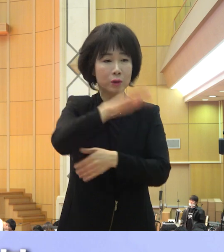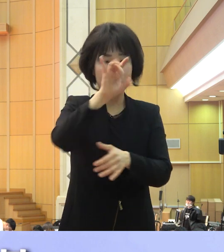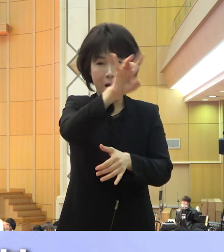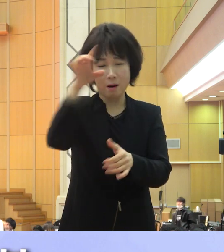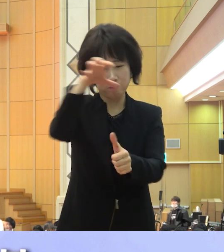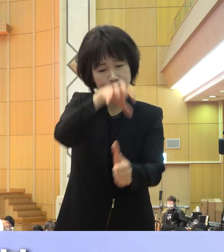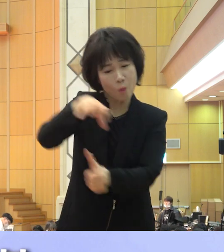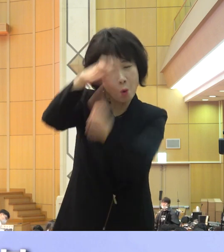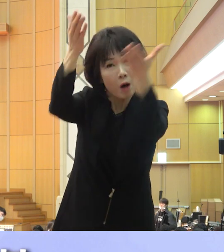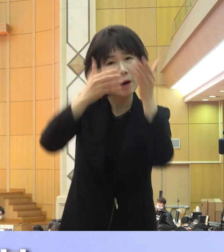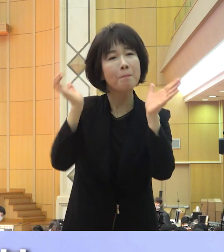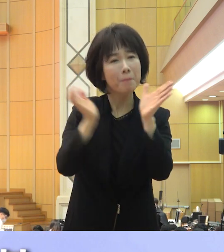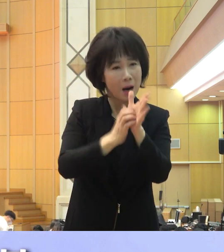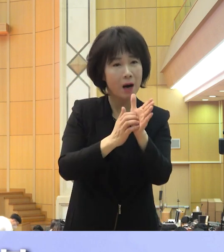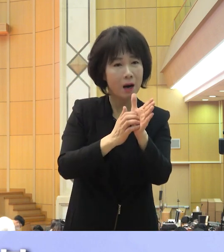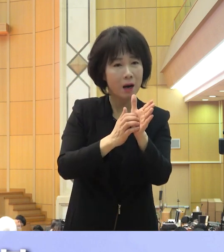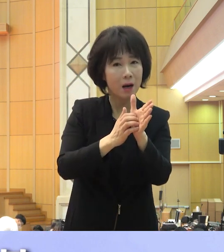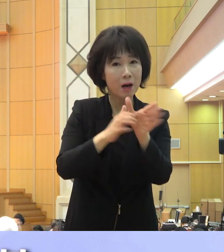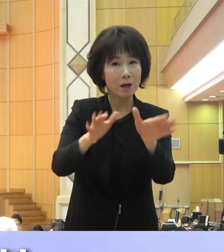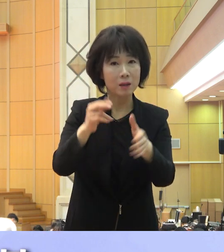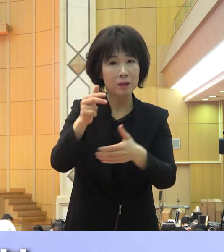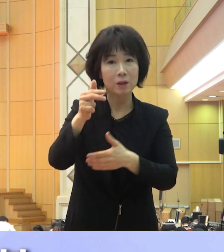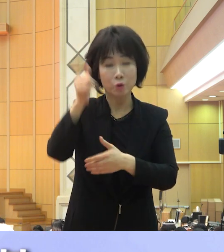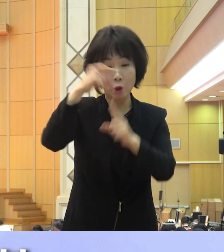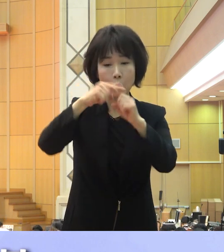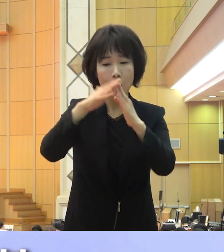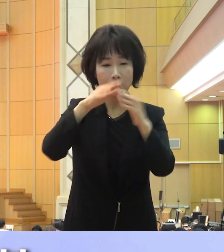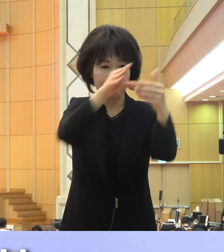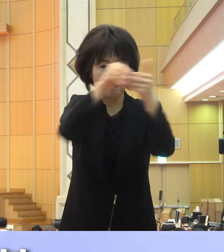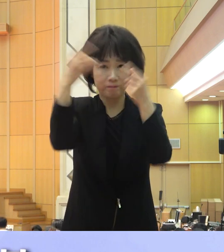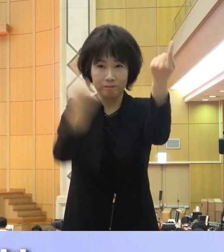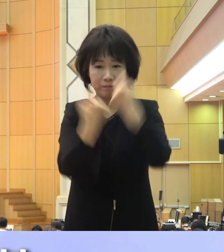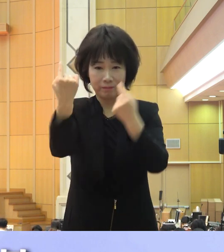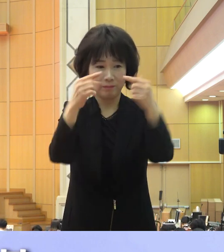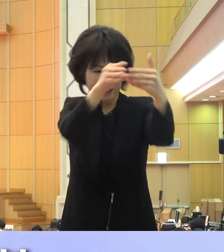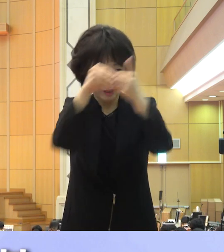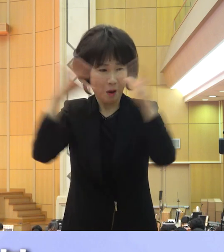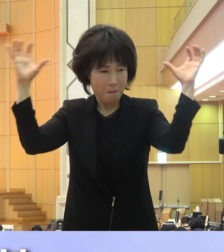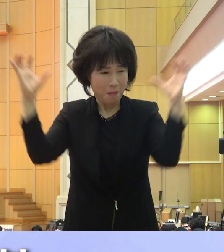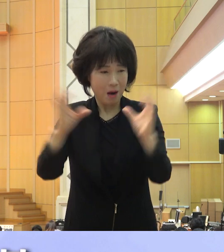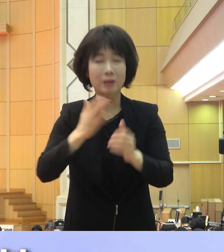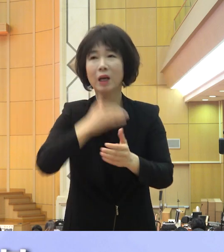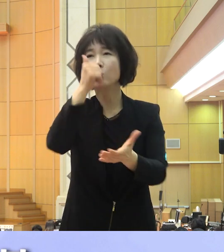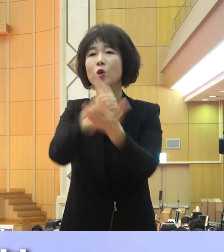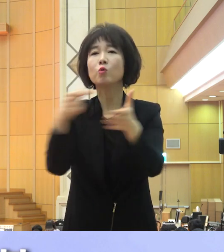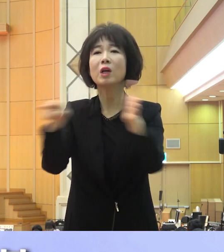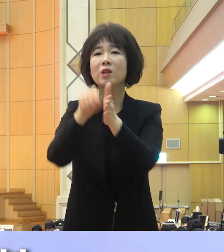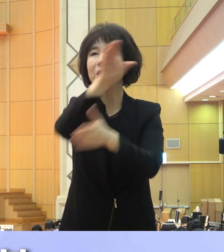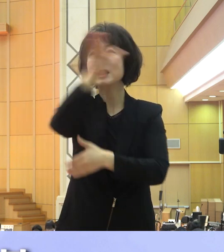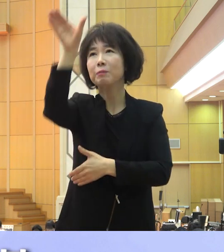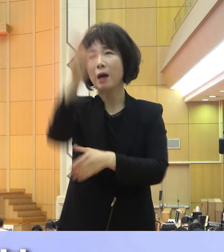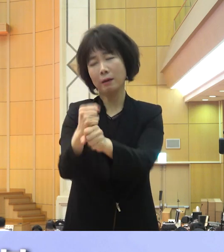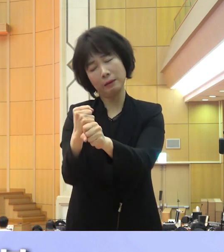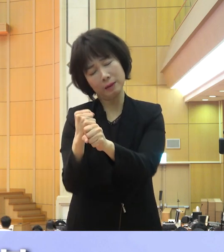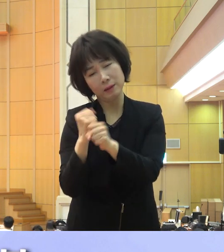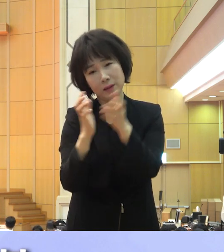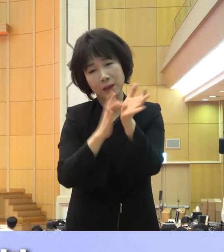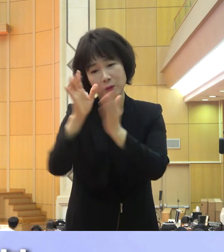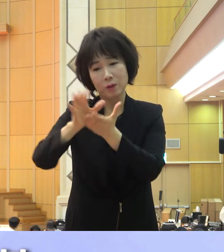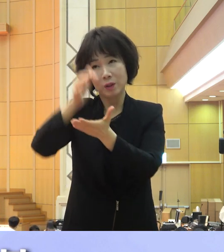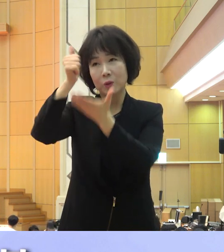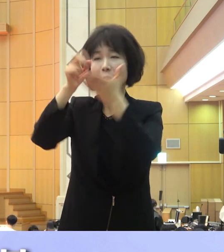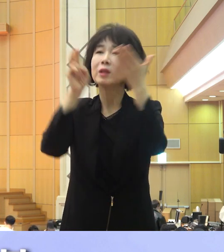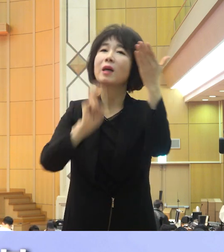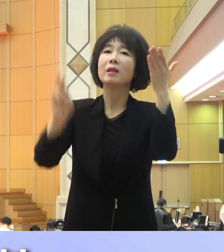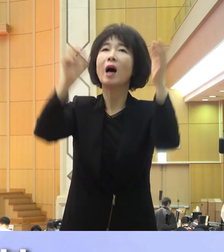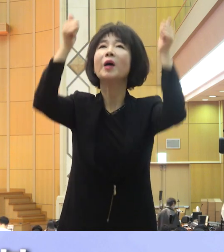눈동자처럼 지켜 보호하여 주시고 주의 성전으로 인도하여 나를 위하여 십자가를 지신 예수 그리스도를 찬양하며 경배할